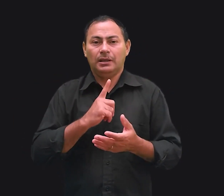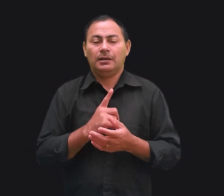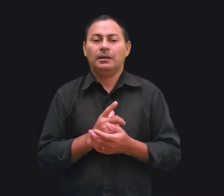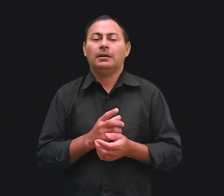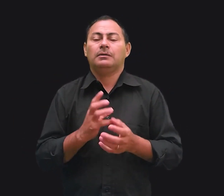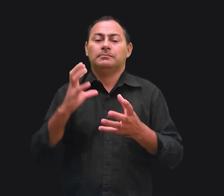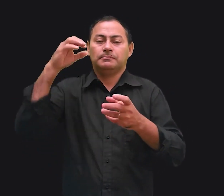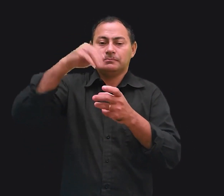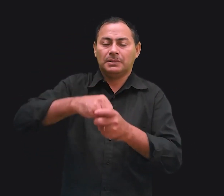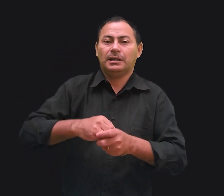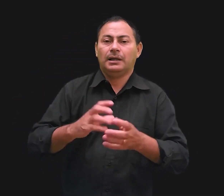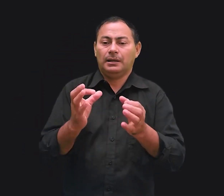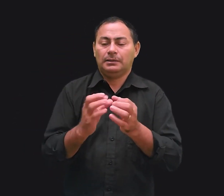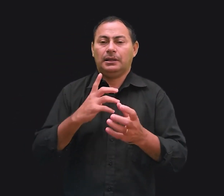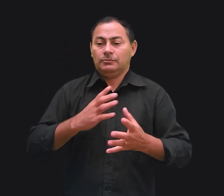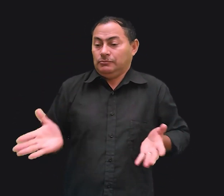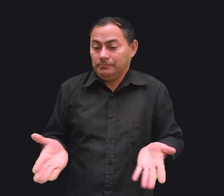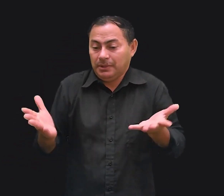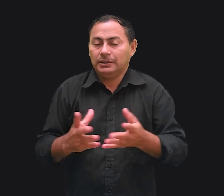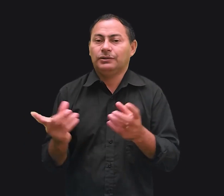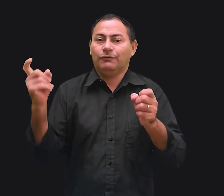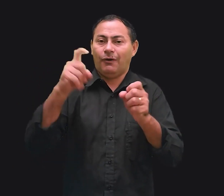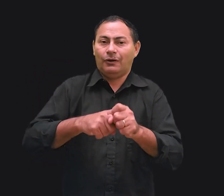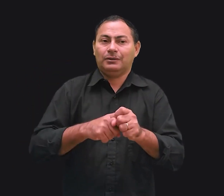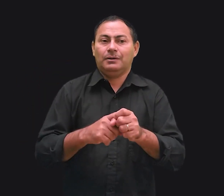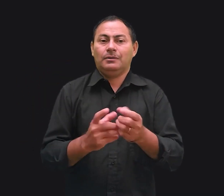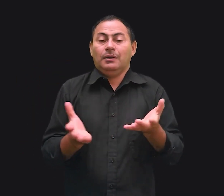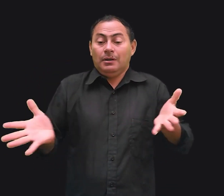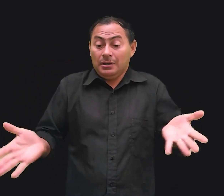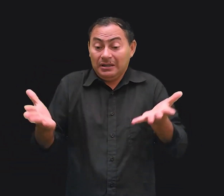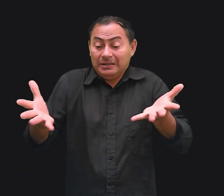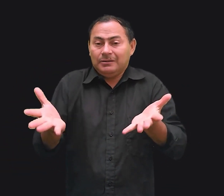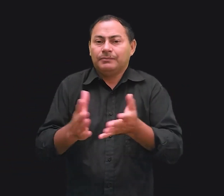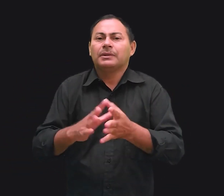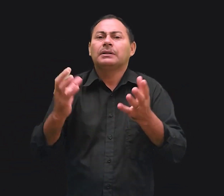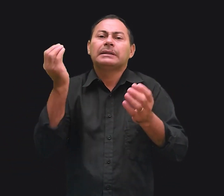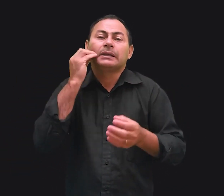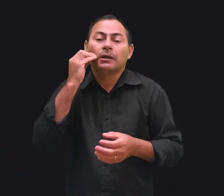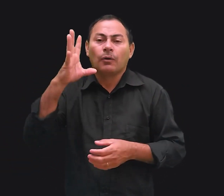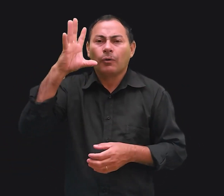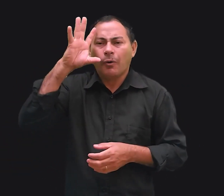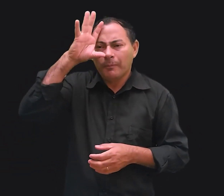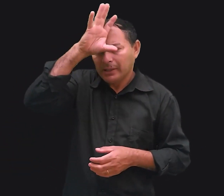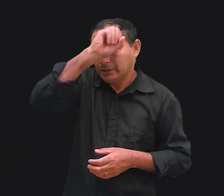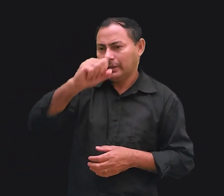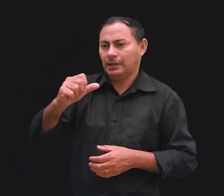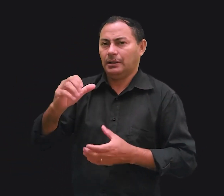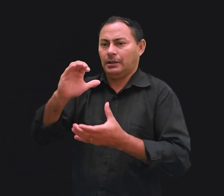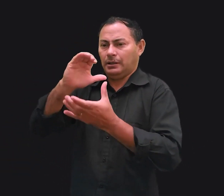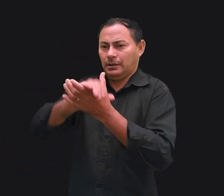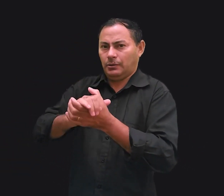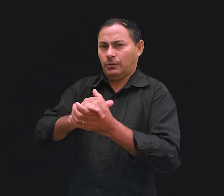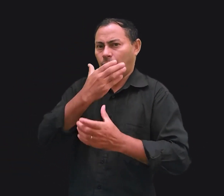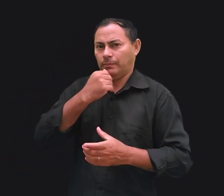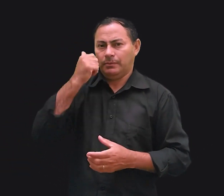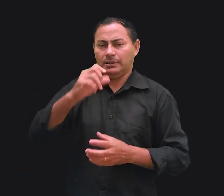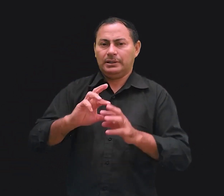tinha que me recompor para ter minha autoestima de volta. Quando tentamos compreender nosso cônjuge e entender a importância